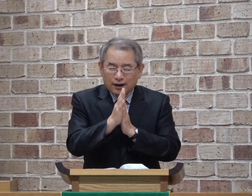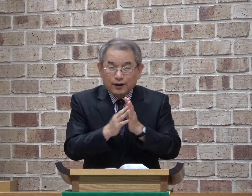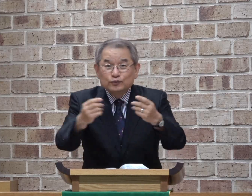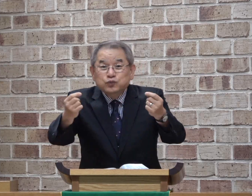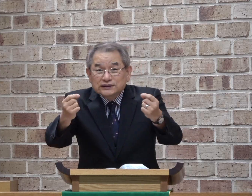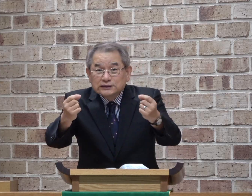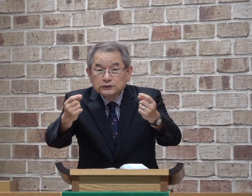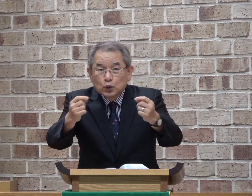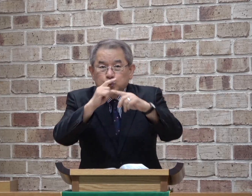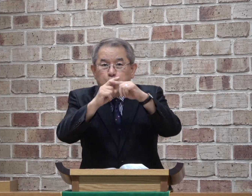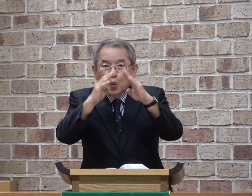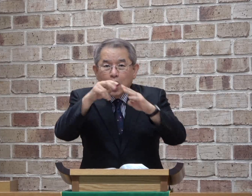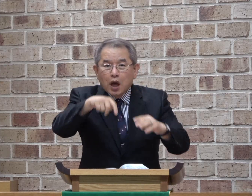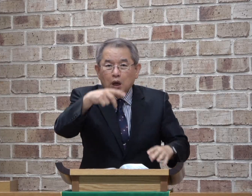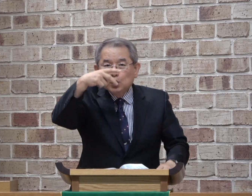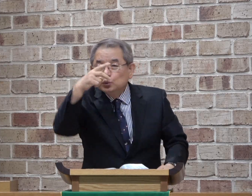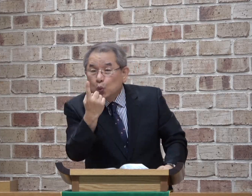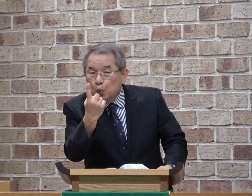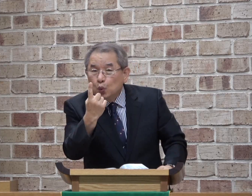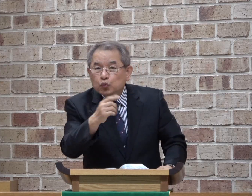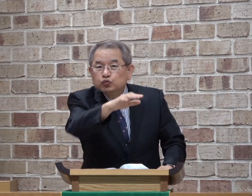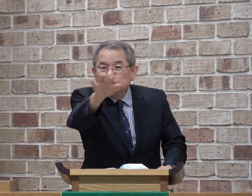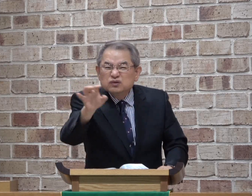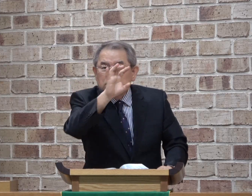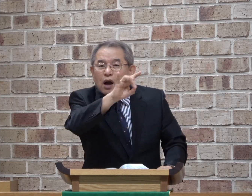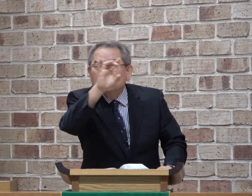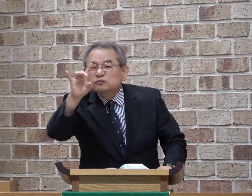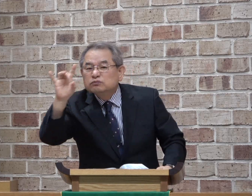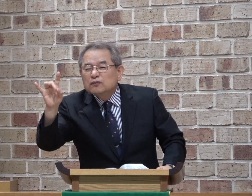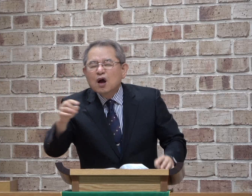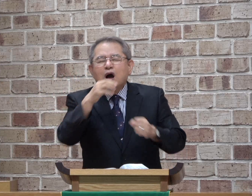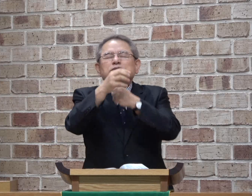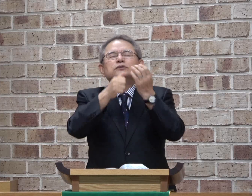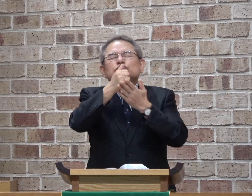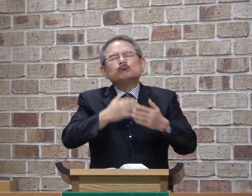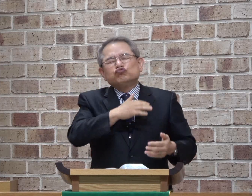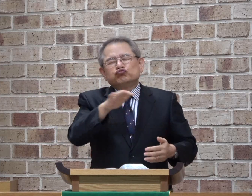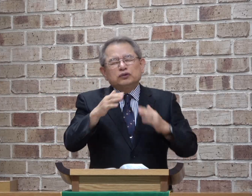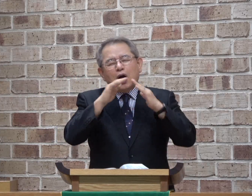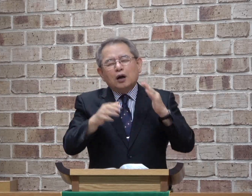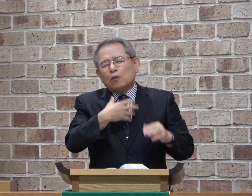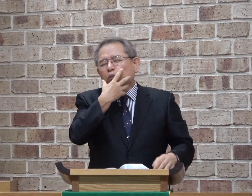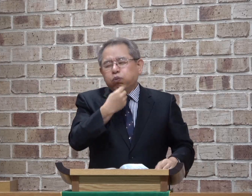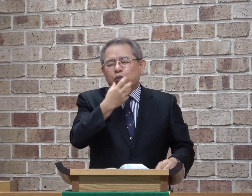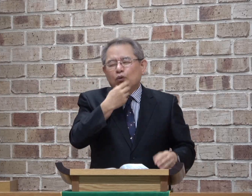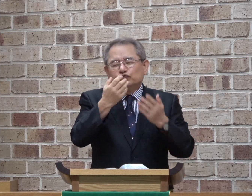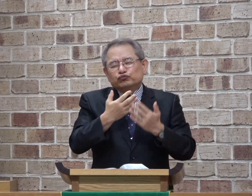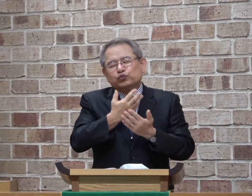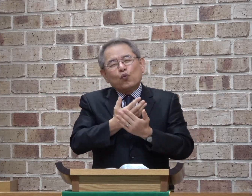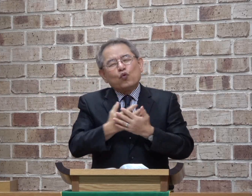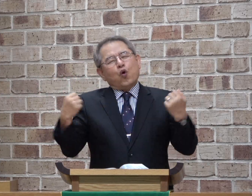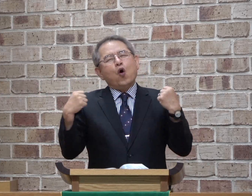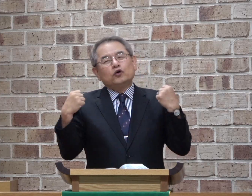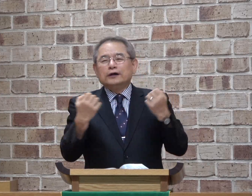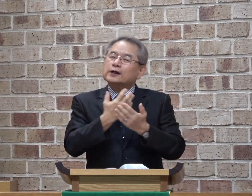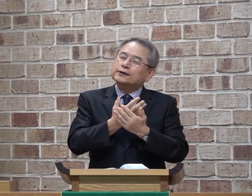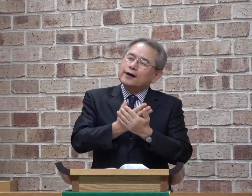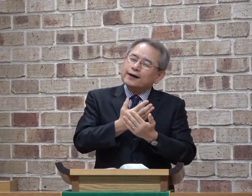주시고 자녀를 달라고 이렇게 기원하는 복을 빌었습니다. 우리 교회도 가끔 하나님 앞에 기복적인 신앙으로 하나님한테 간구할 때가 있습니다.